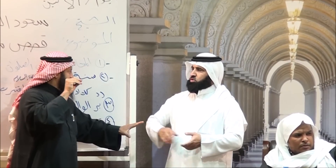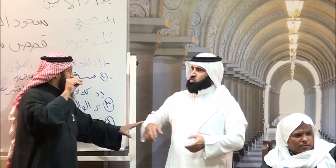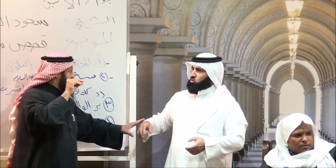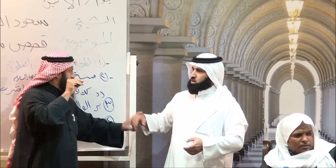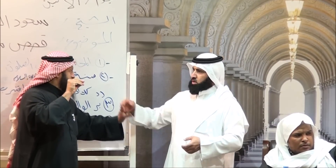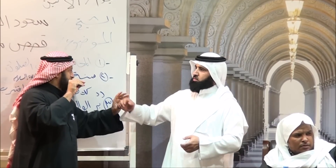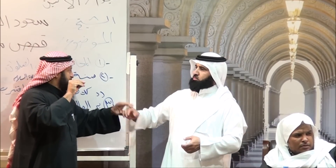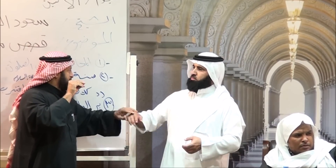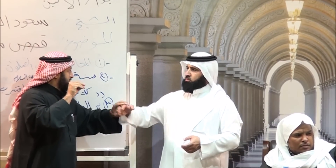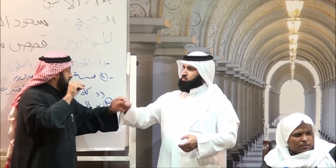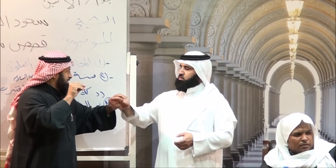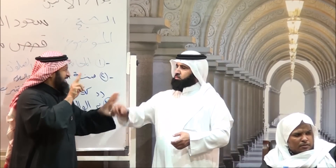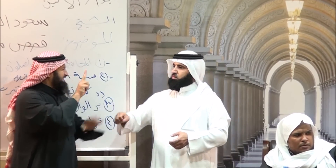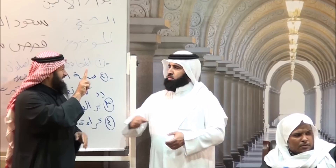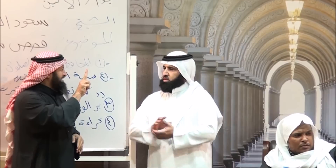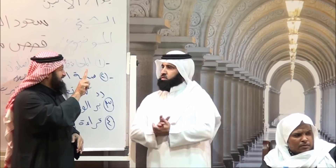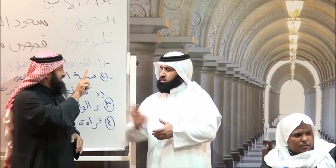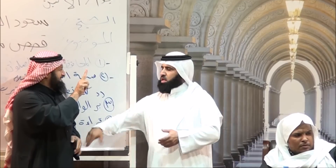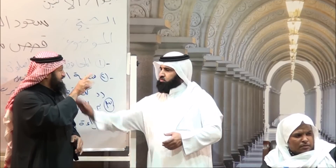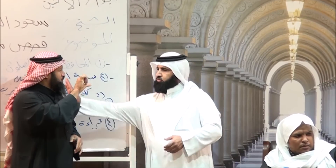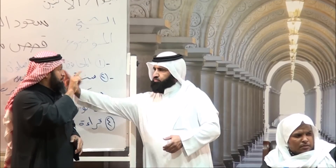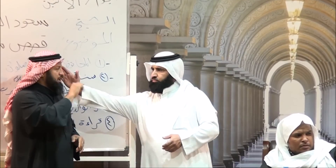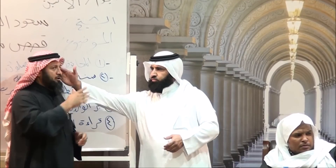في سوره التوبه